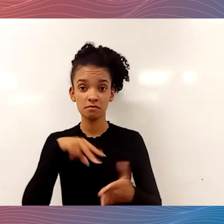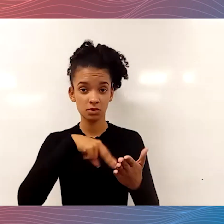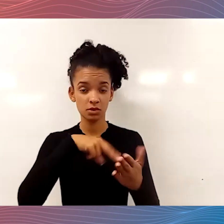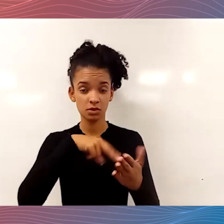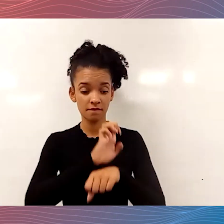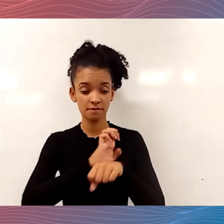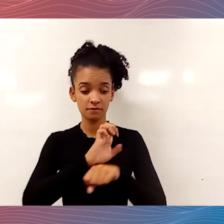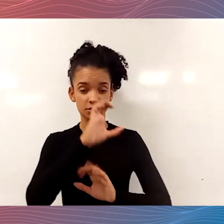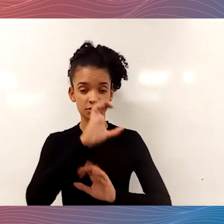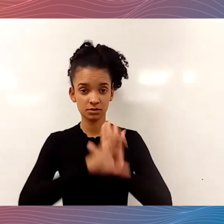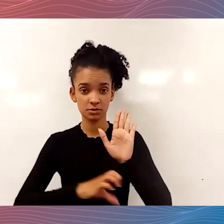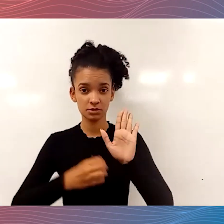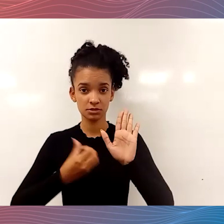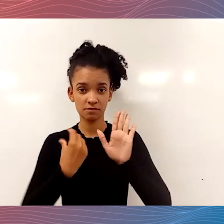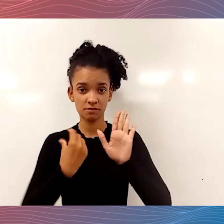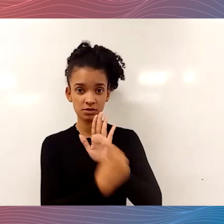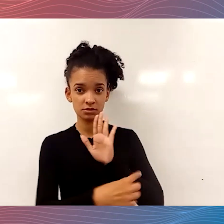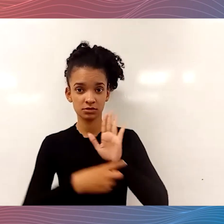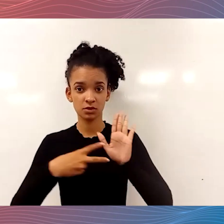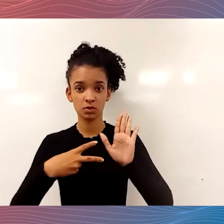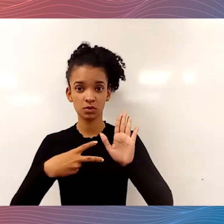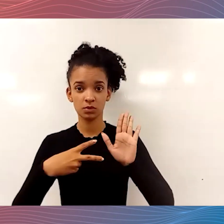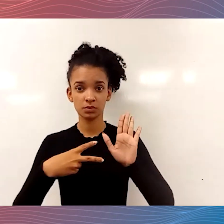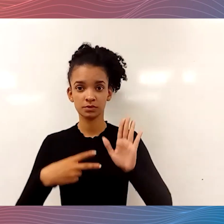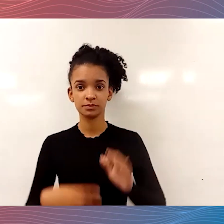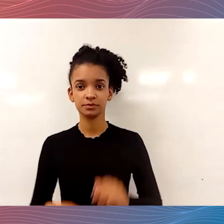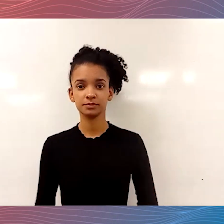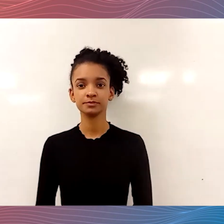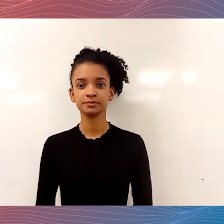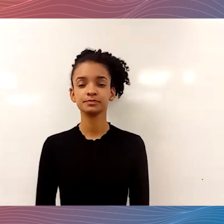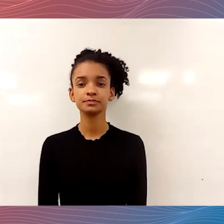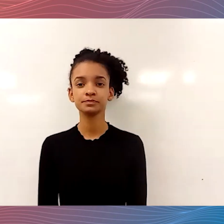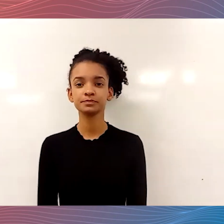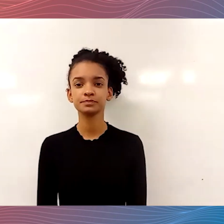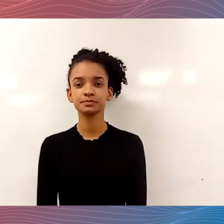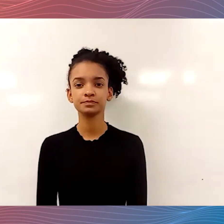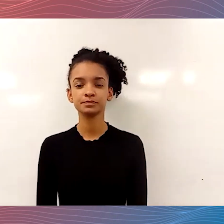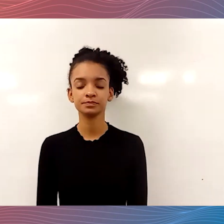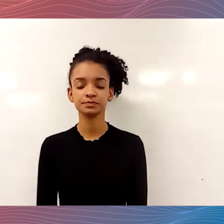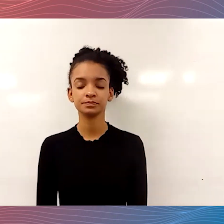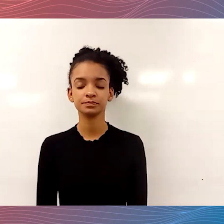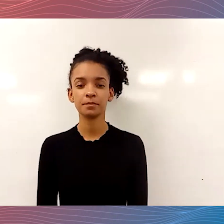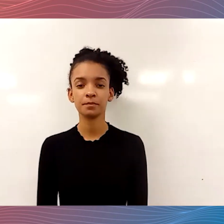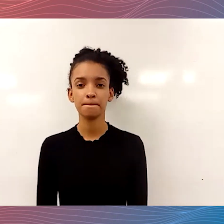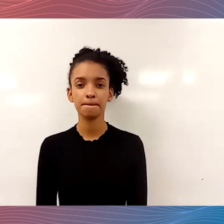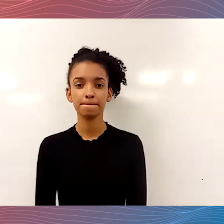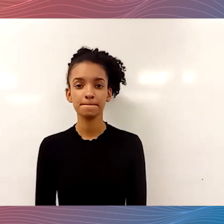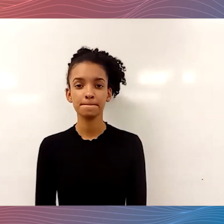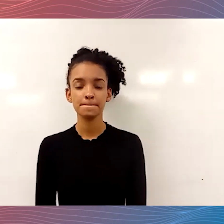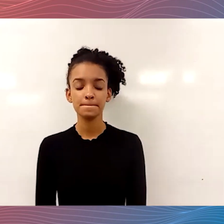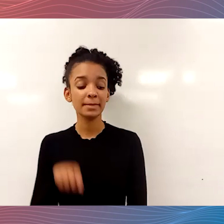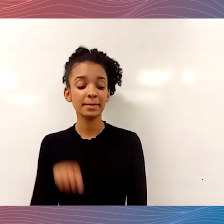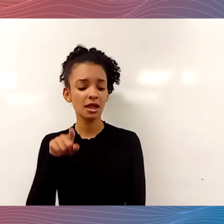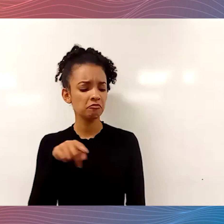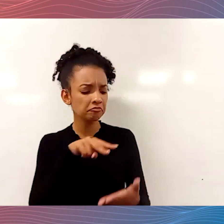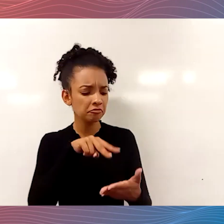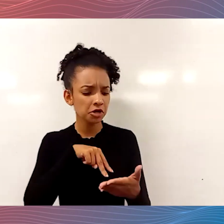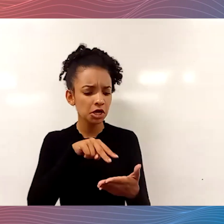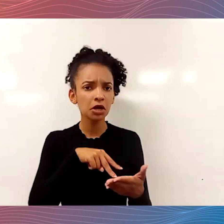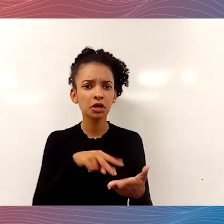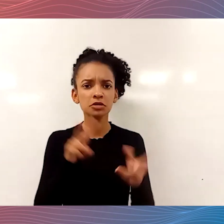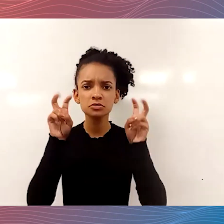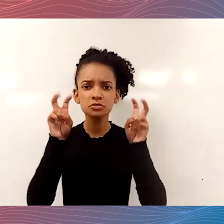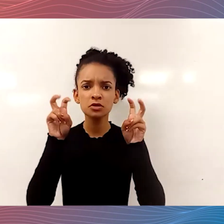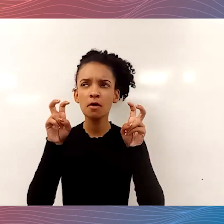era esse dispensador, né? Se é que tendes ouvido a respeito da dispensação da graça de Deus a mim confiada a